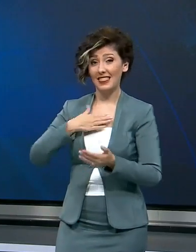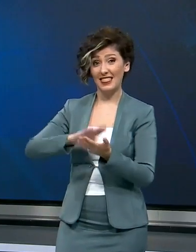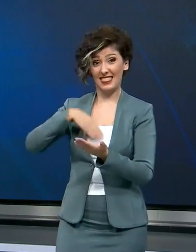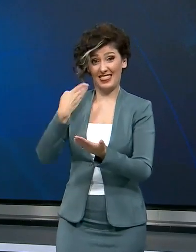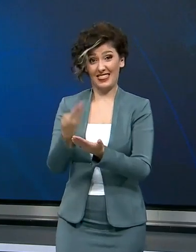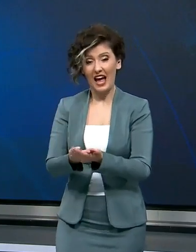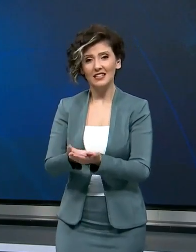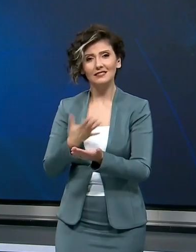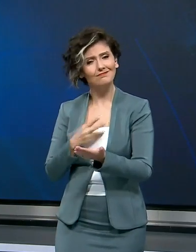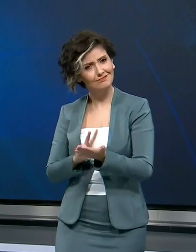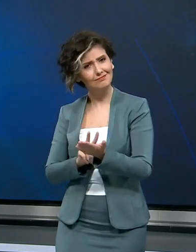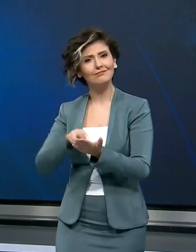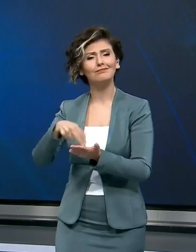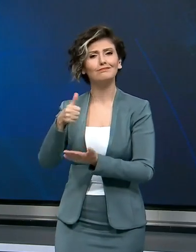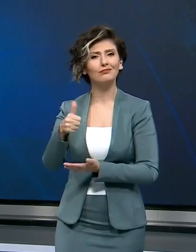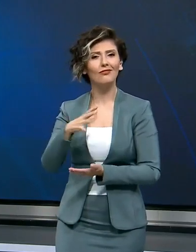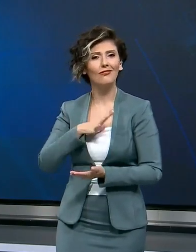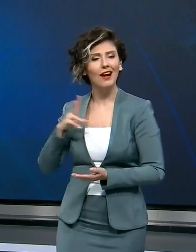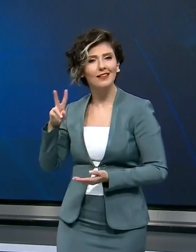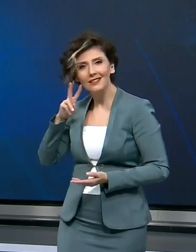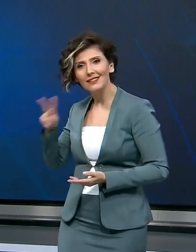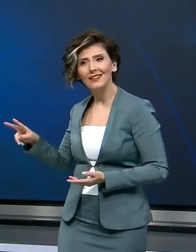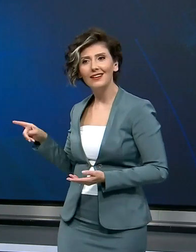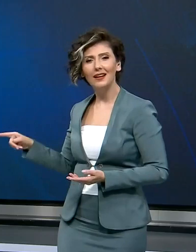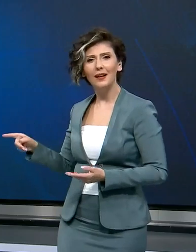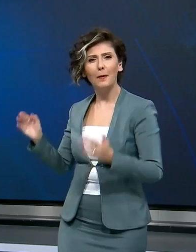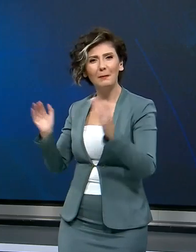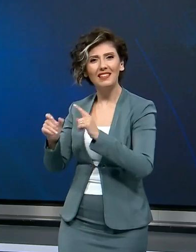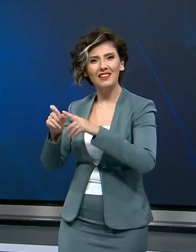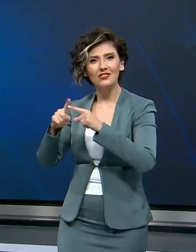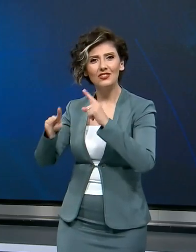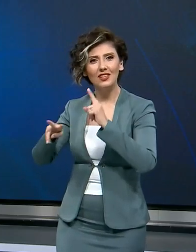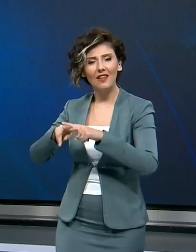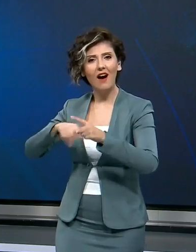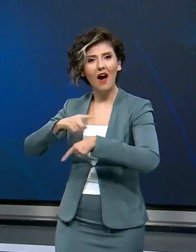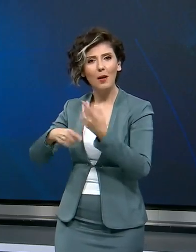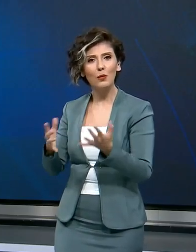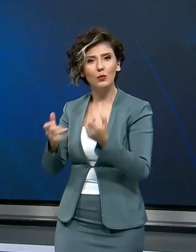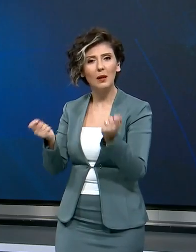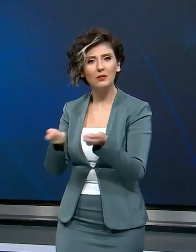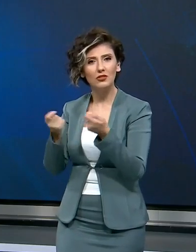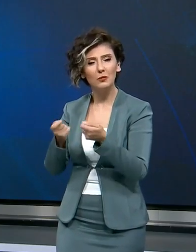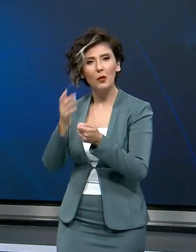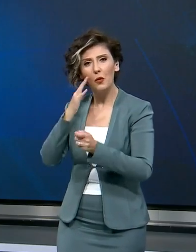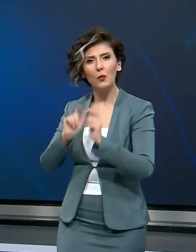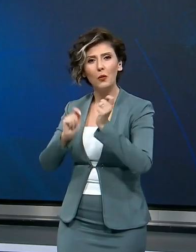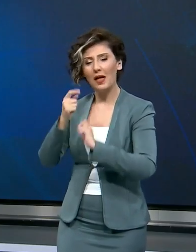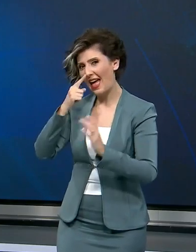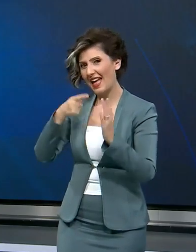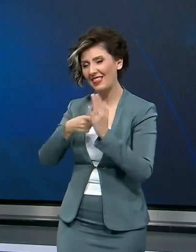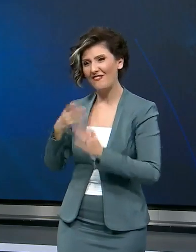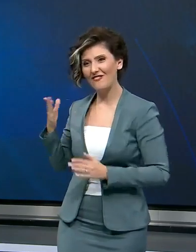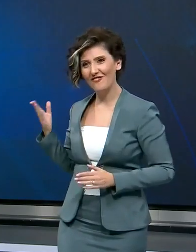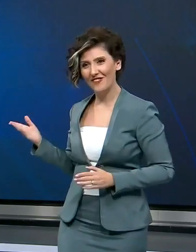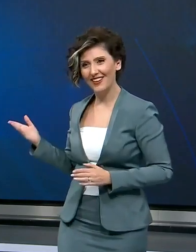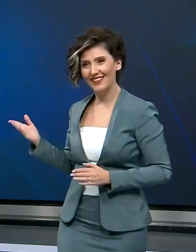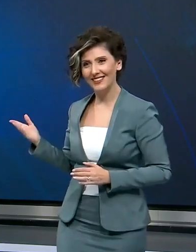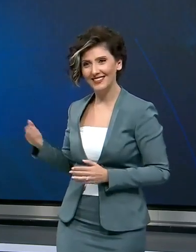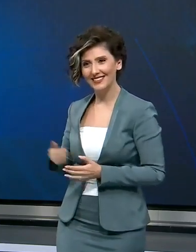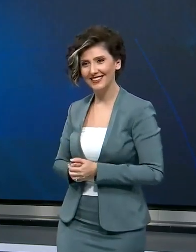Ters çevrilse bile robot yeniden ayağa kalkabiliyor. Mini Cheetah'ın arama kurtarma çalışmalarında kullanılması hedefleniyor.